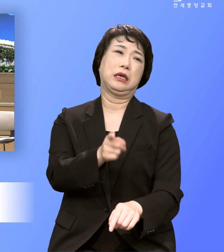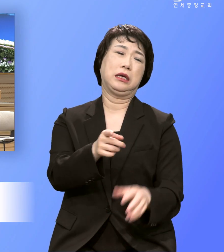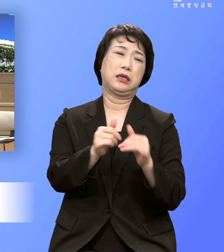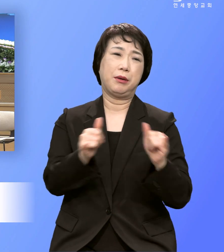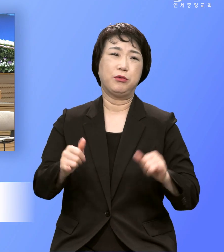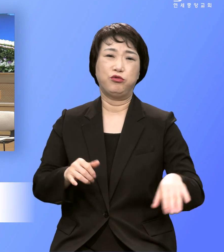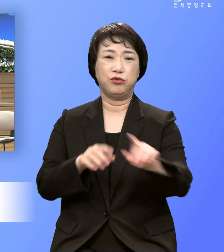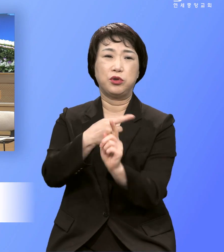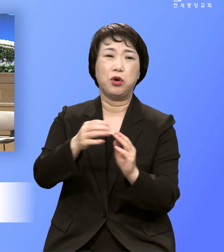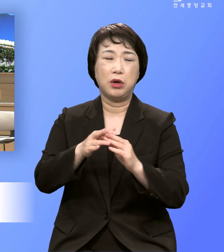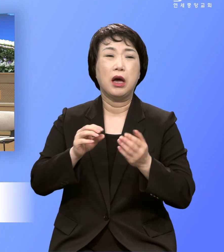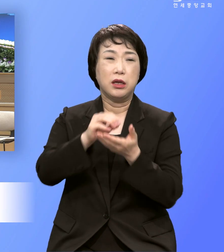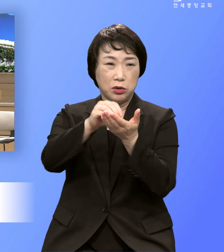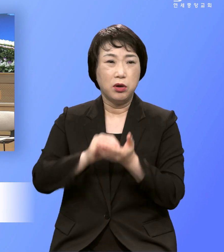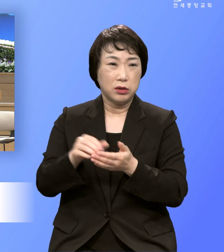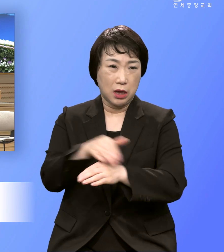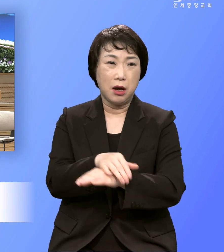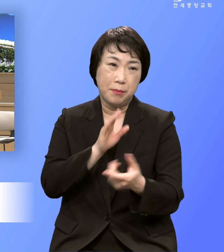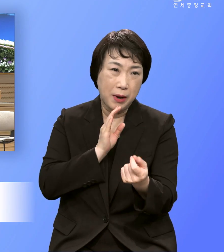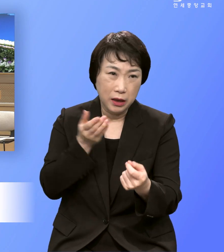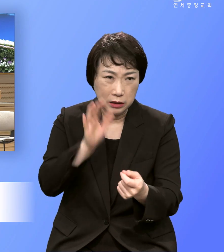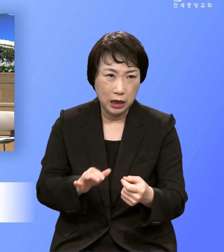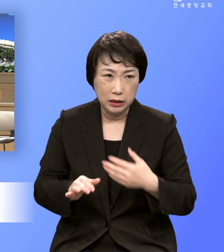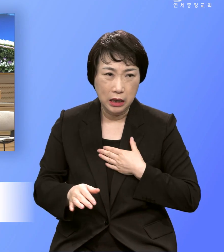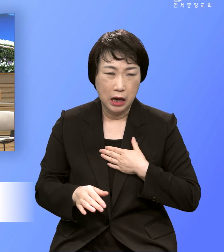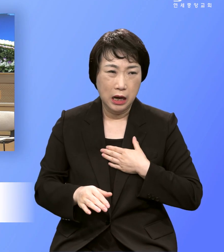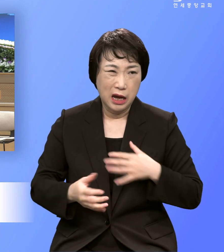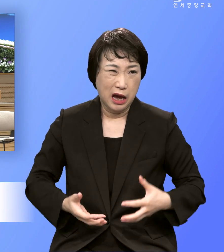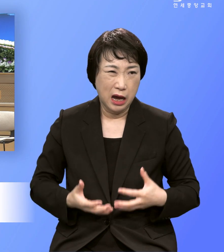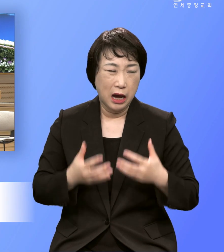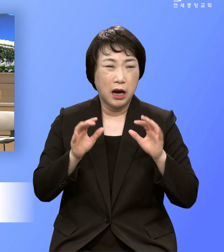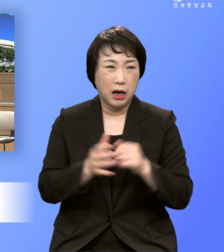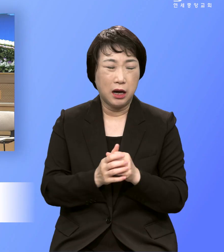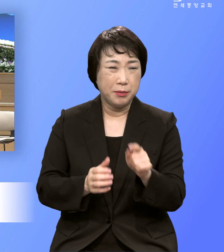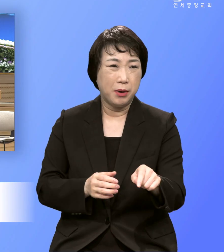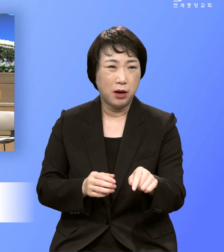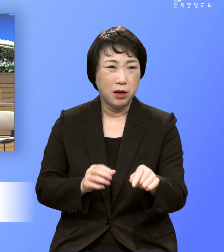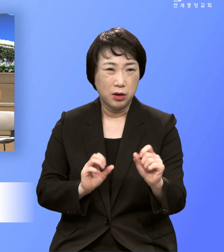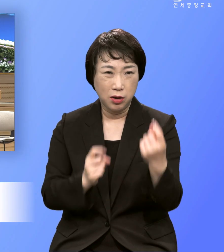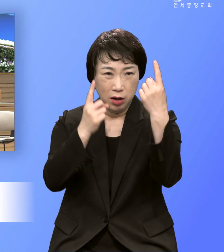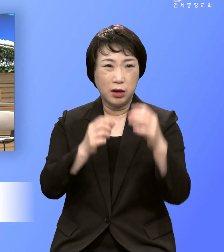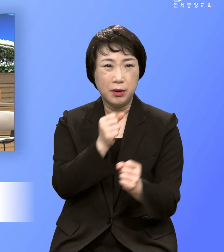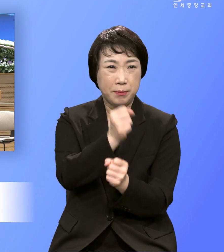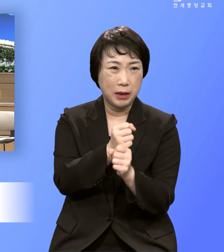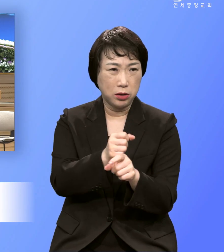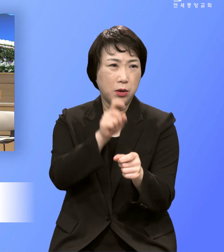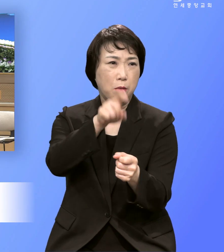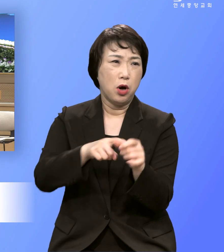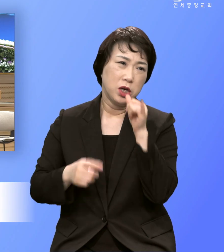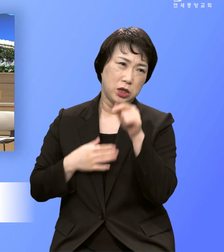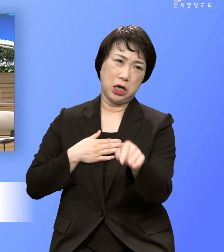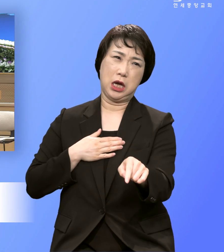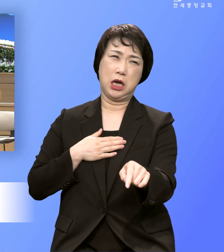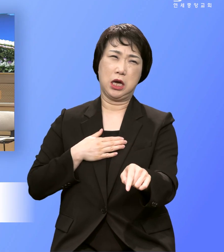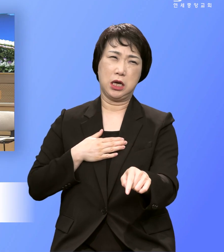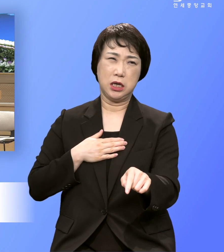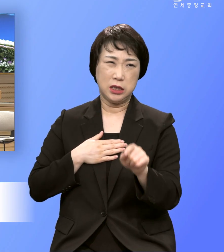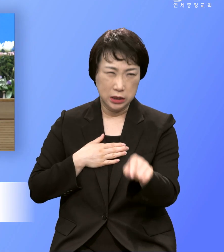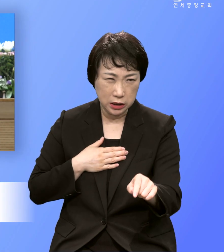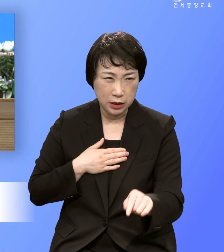교회는 교인인데 나를 부안해동시켜서 저와 똑같은 사람 만들려고 하는구나.